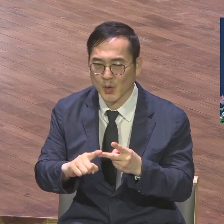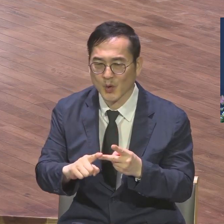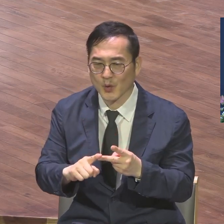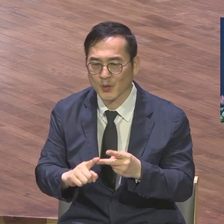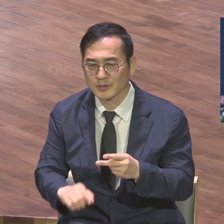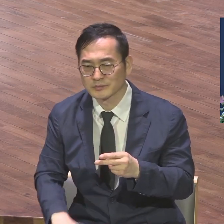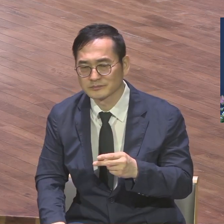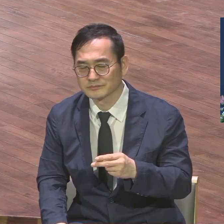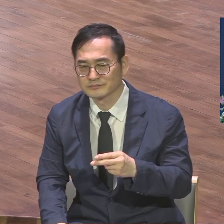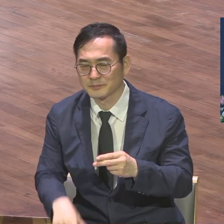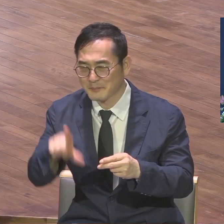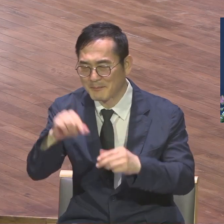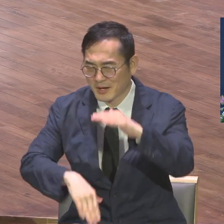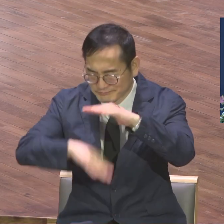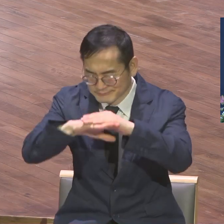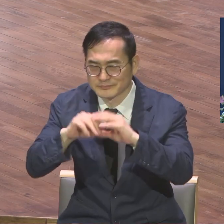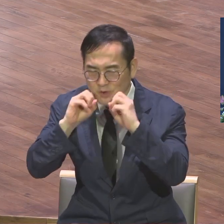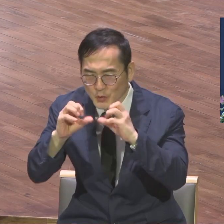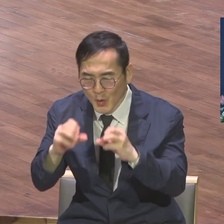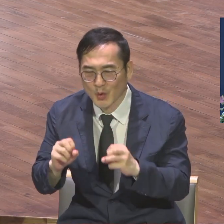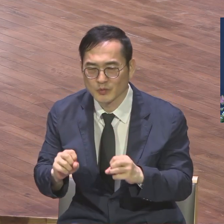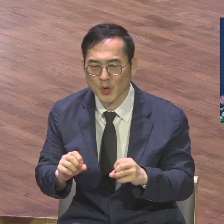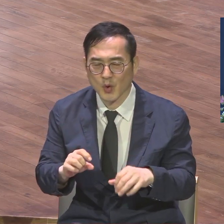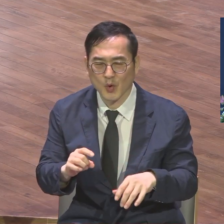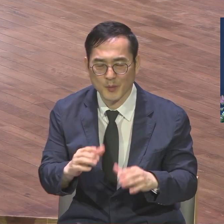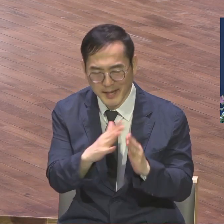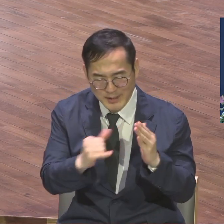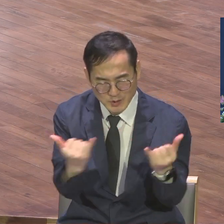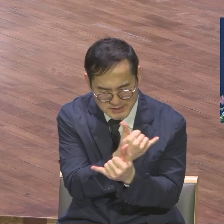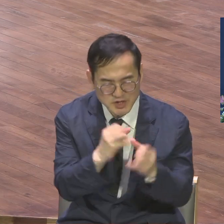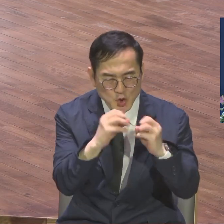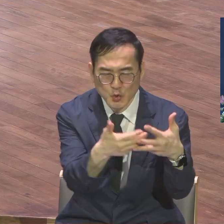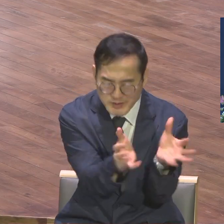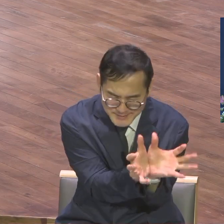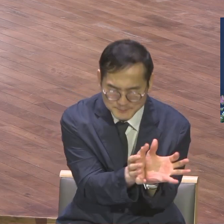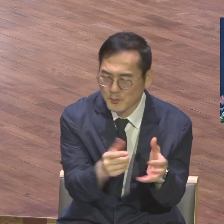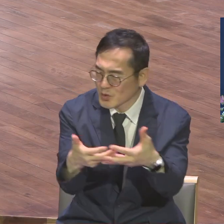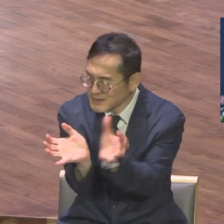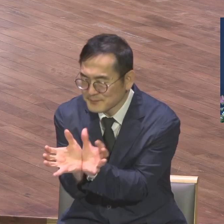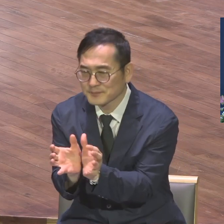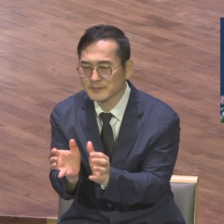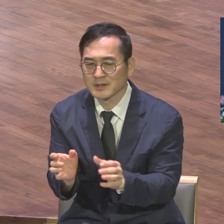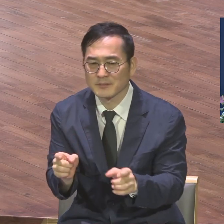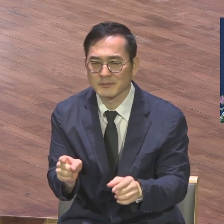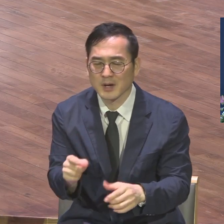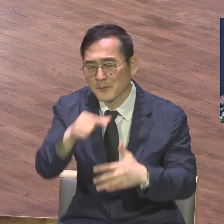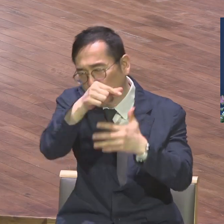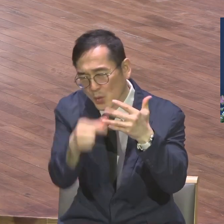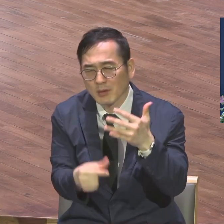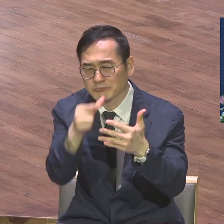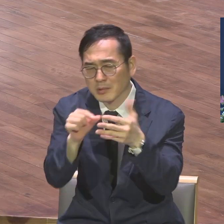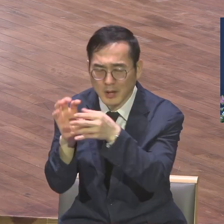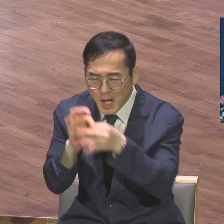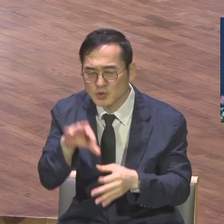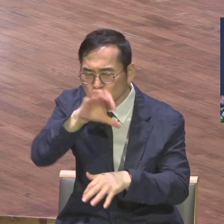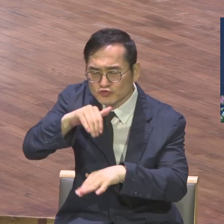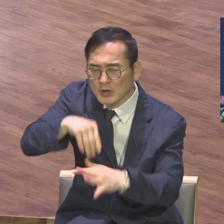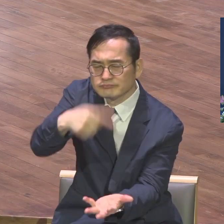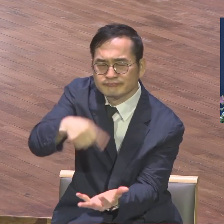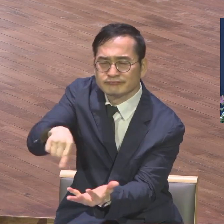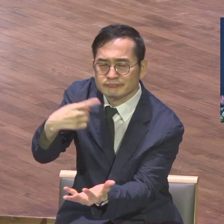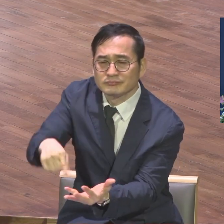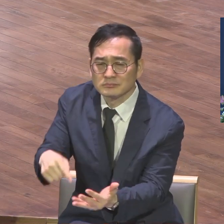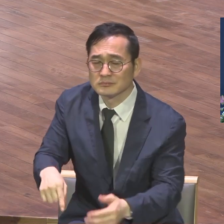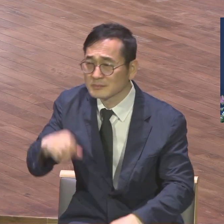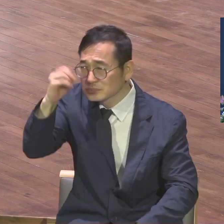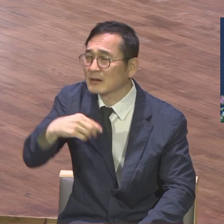뭐 권력전도팀, 3.1조 전도팀, 이래서 현장을 회복하라고, 영적으로 허무주의 살지